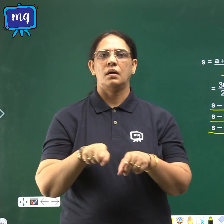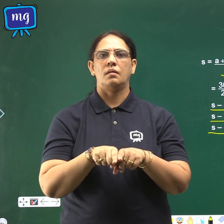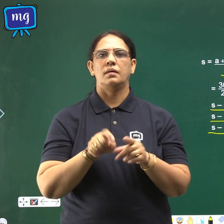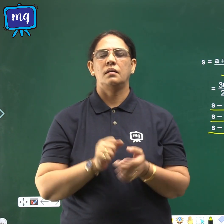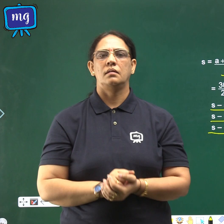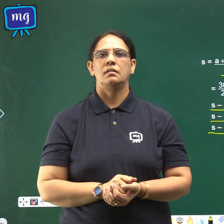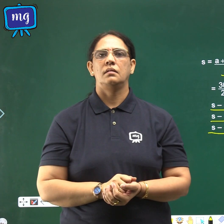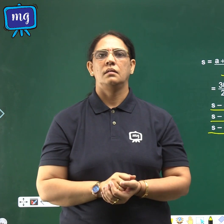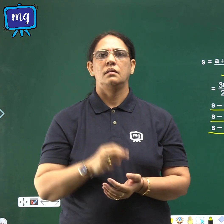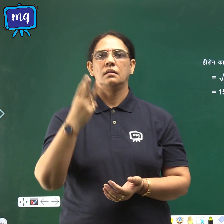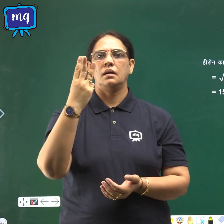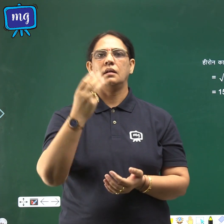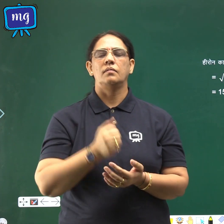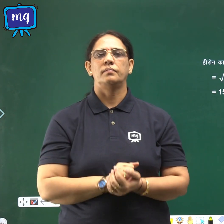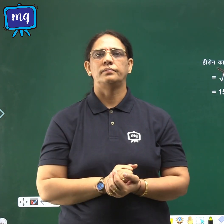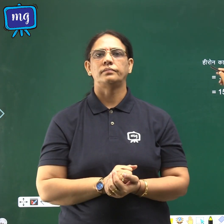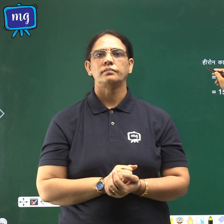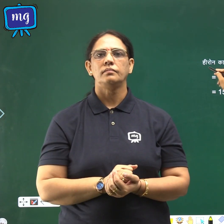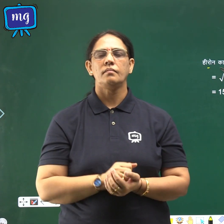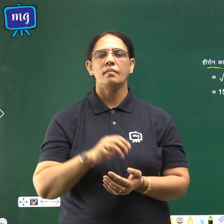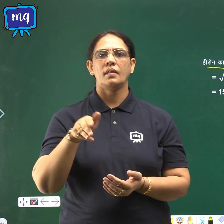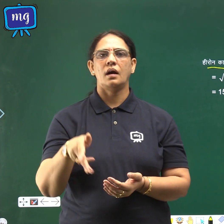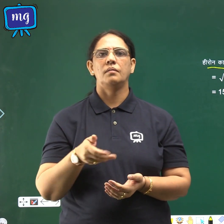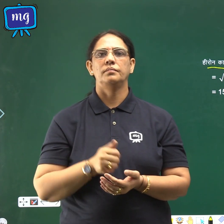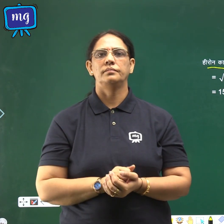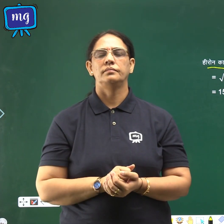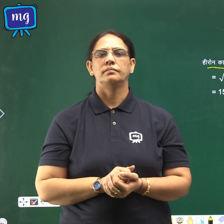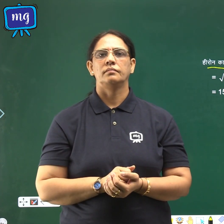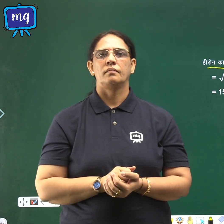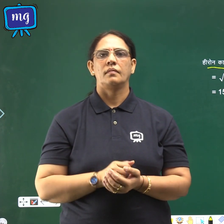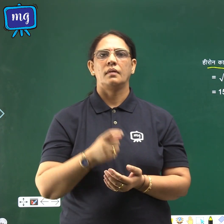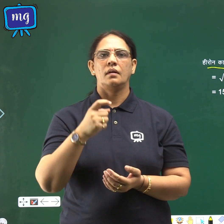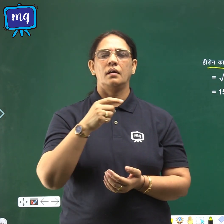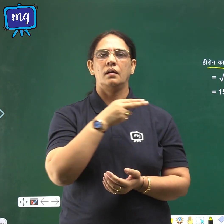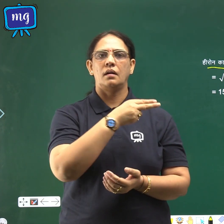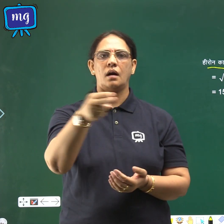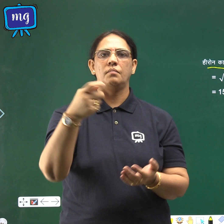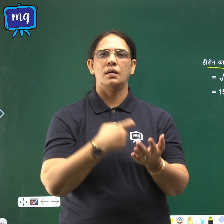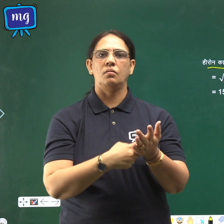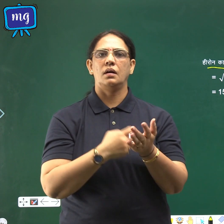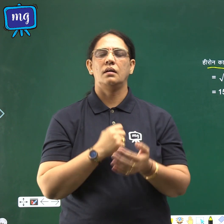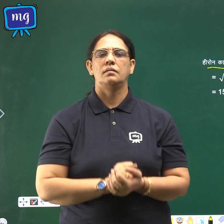बराबर 3। अब हीरोन का सूत्र